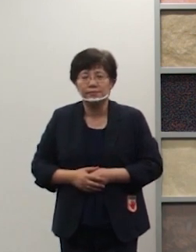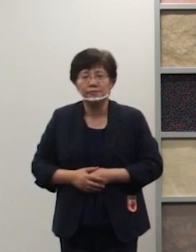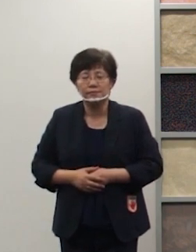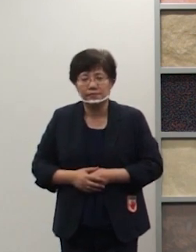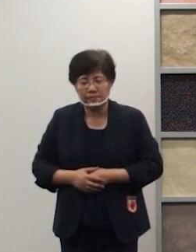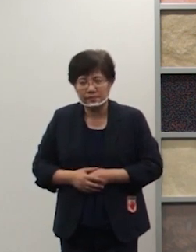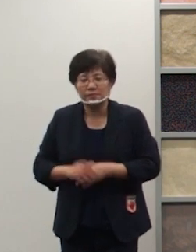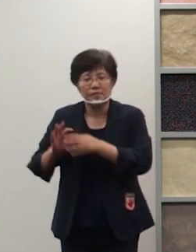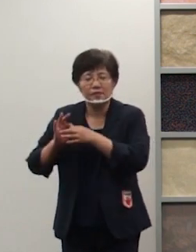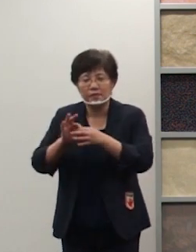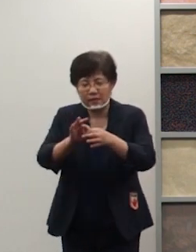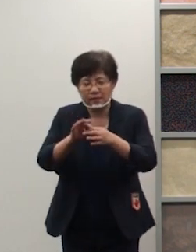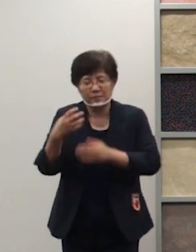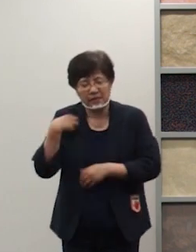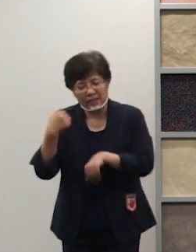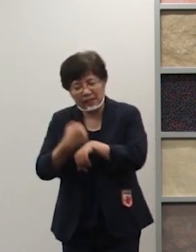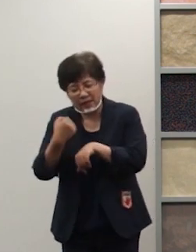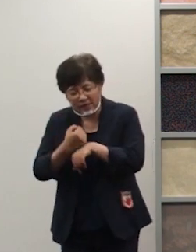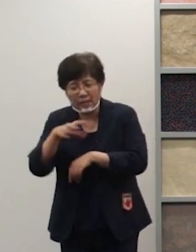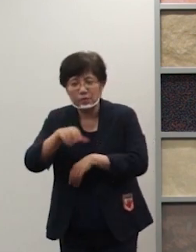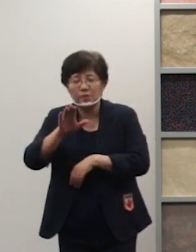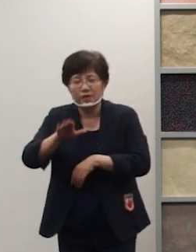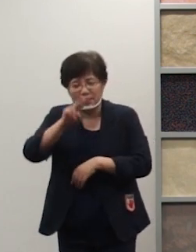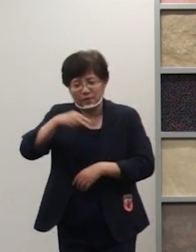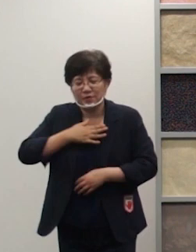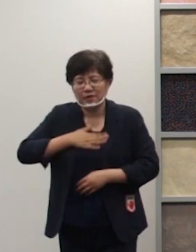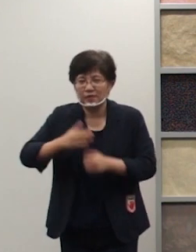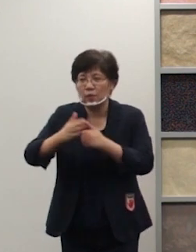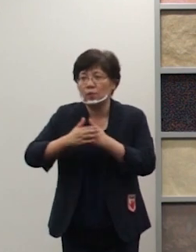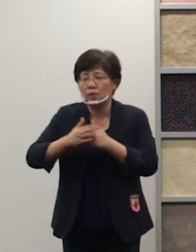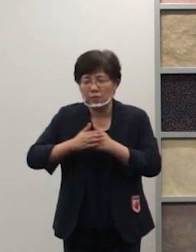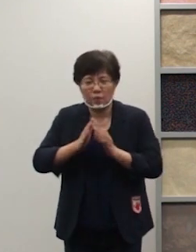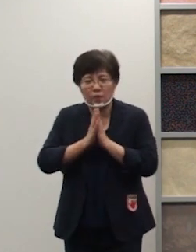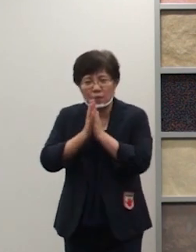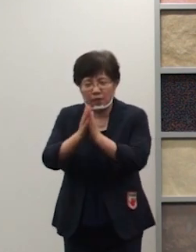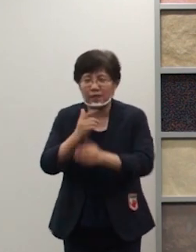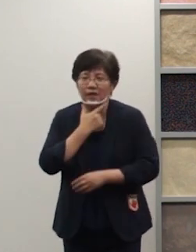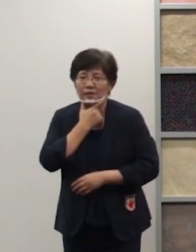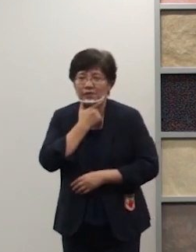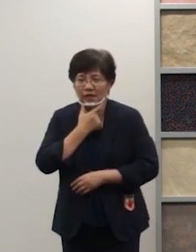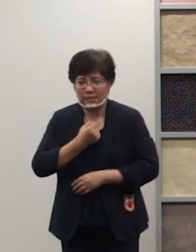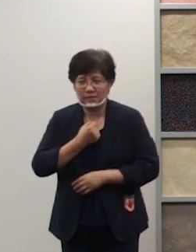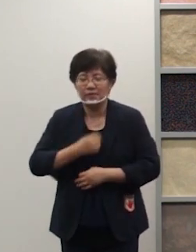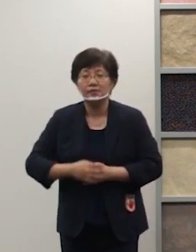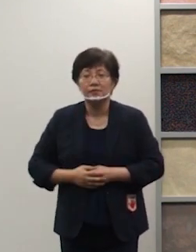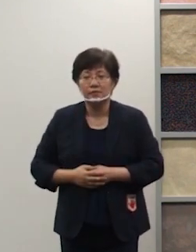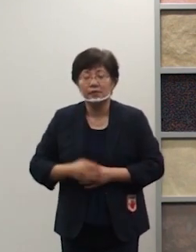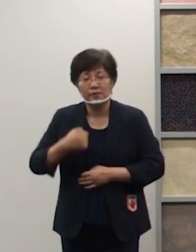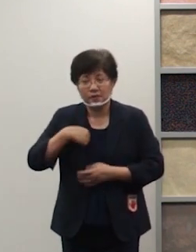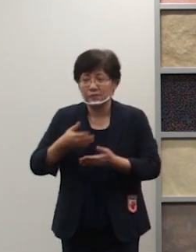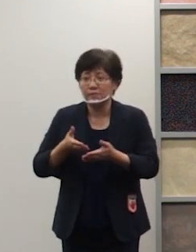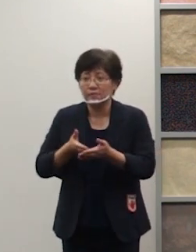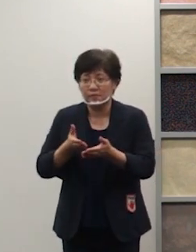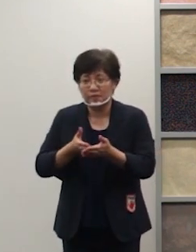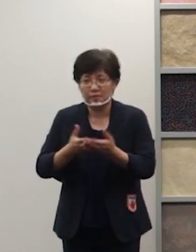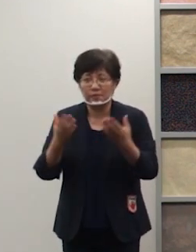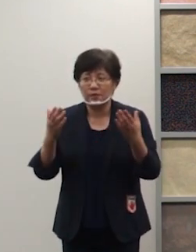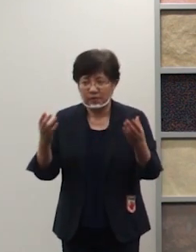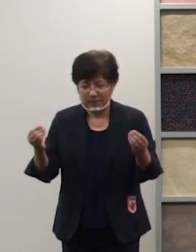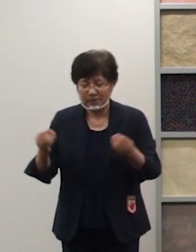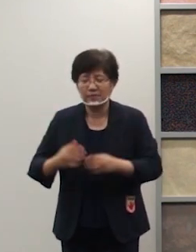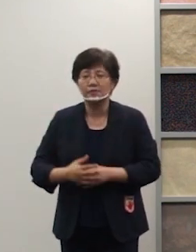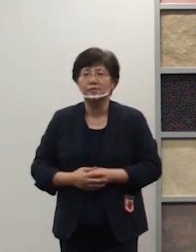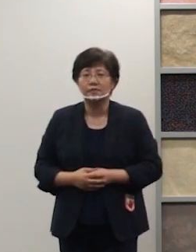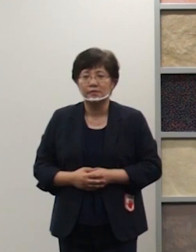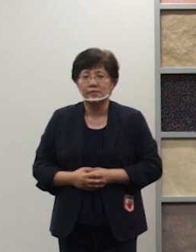ご負担もおかけいたしますが、何卒ご理解の上、ご協力を賜りますようお願いを申し上げます。私から申し上げるべきは以上であります